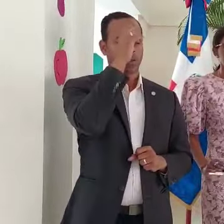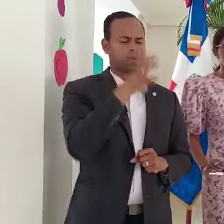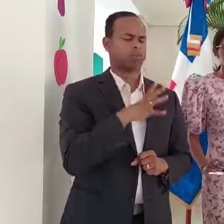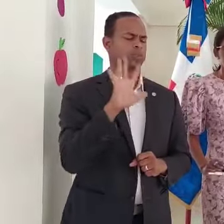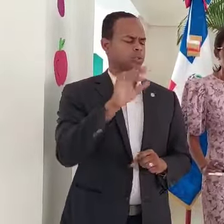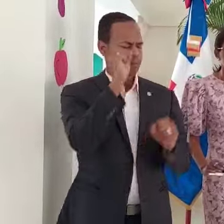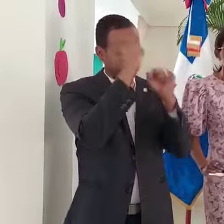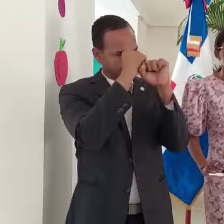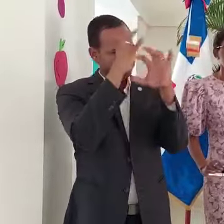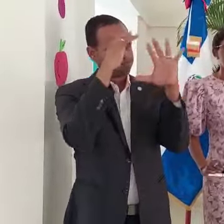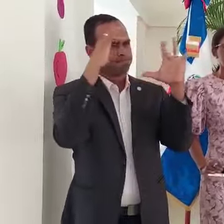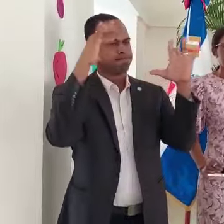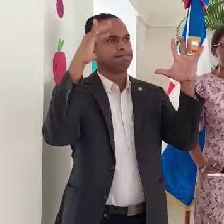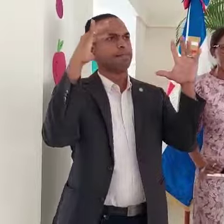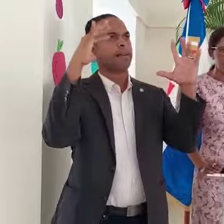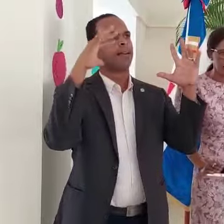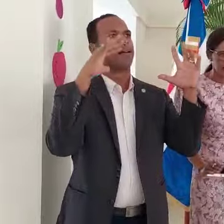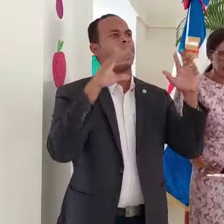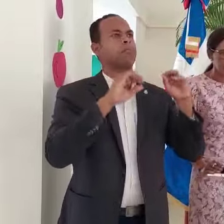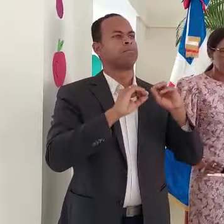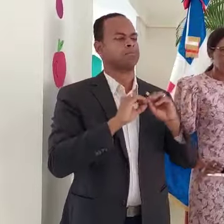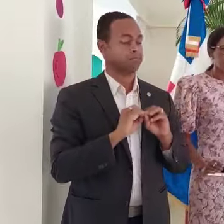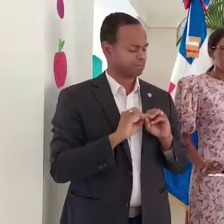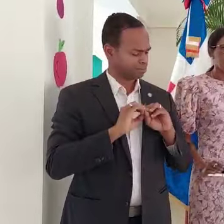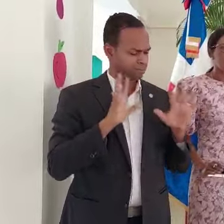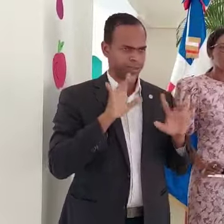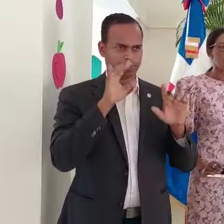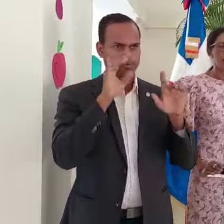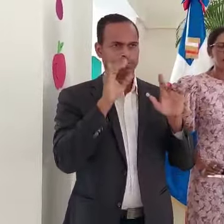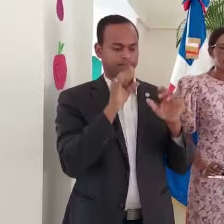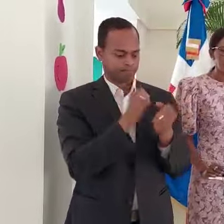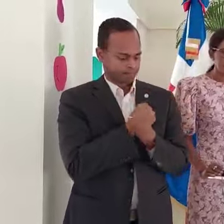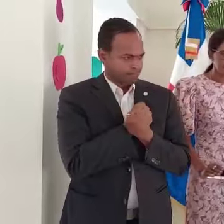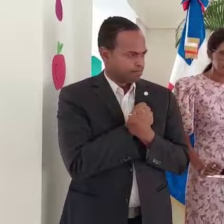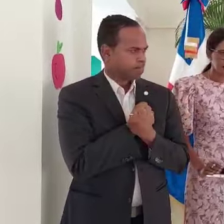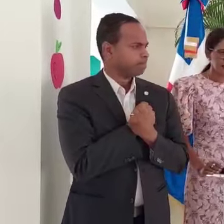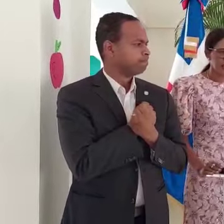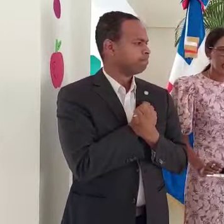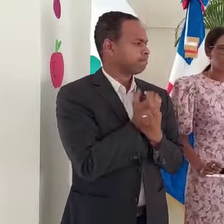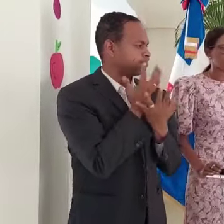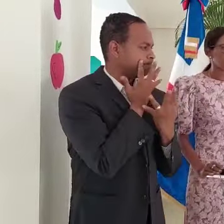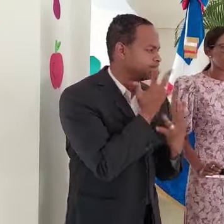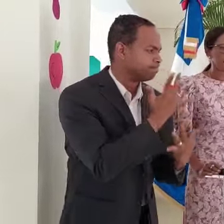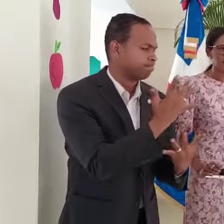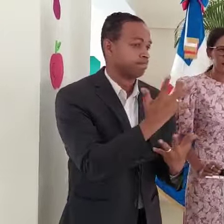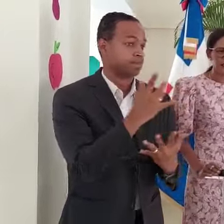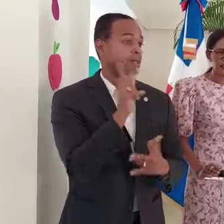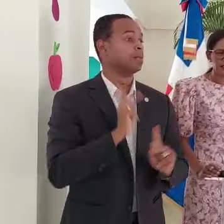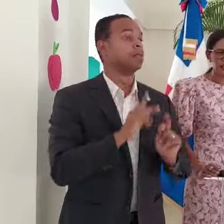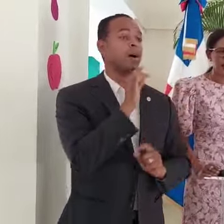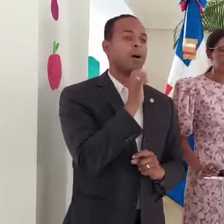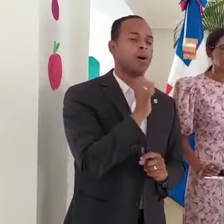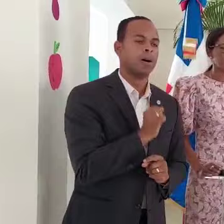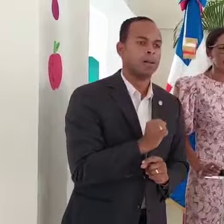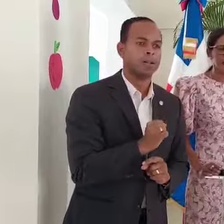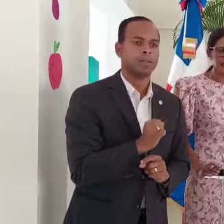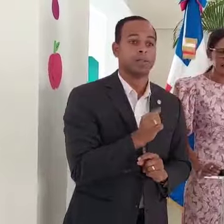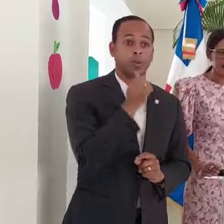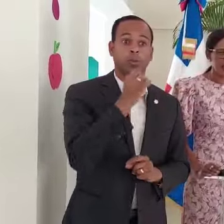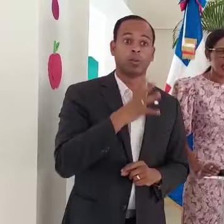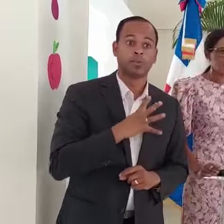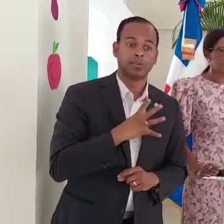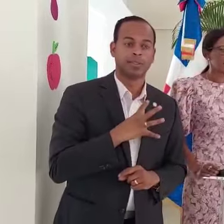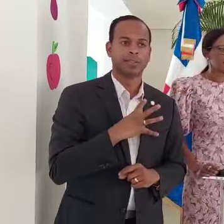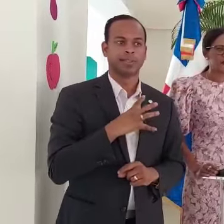con una visión sumamente amplia, con amor a los demás, a los envejecientes, a las